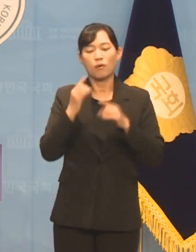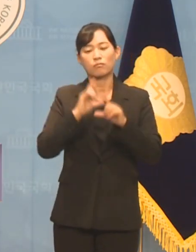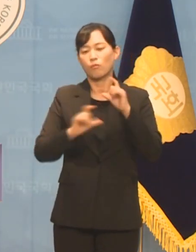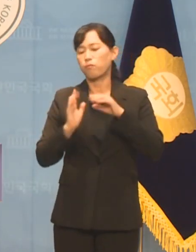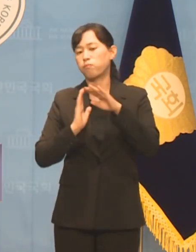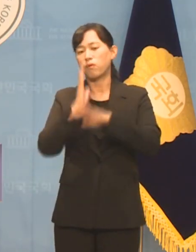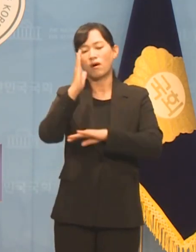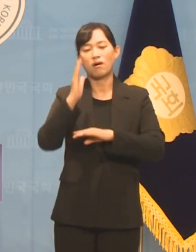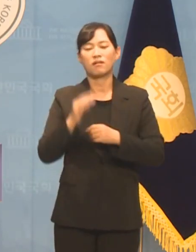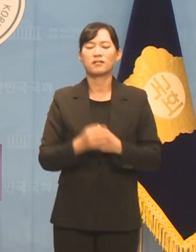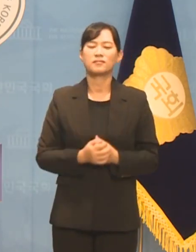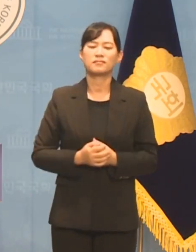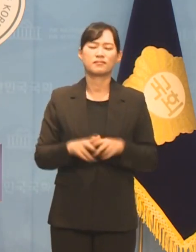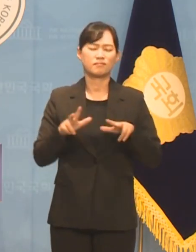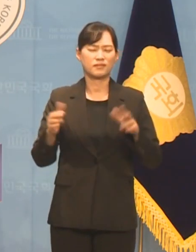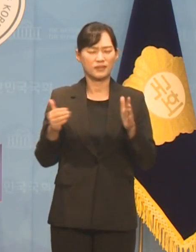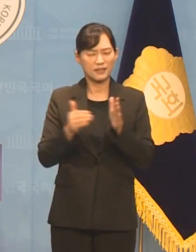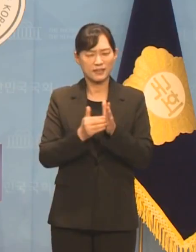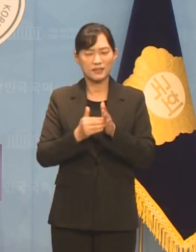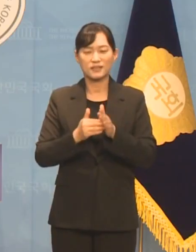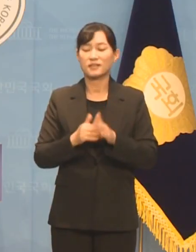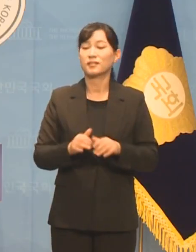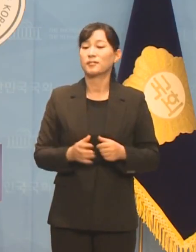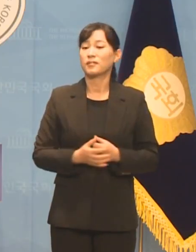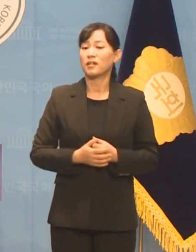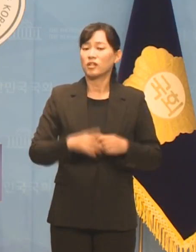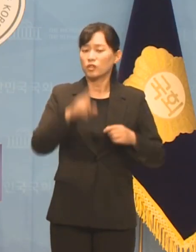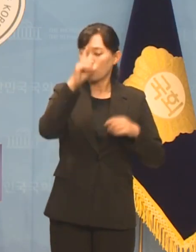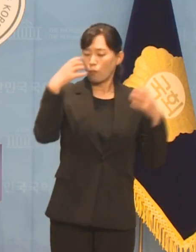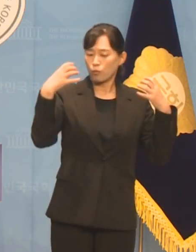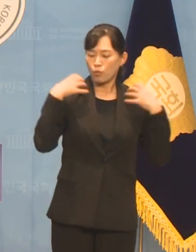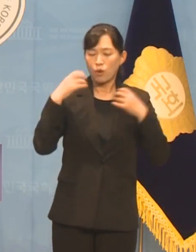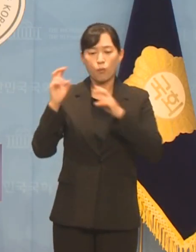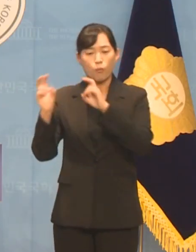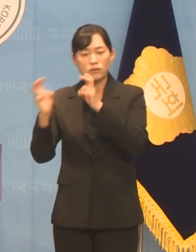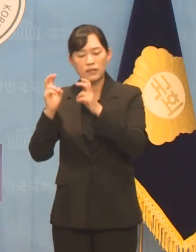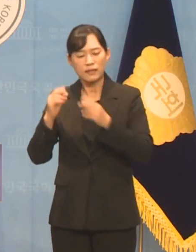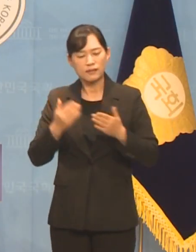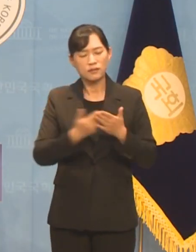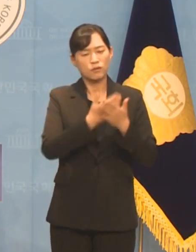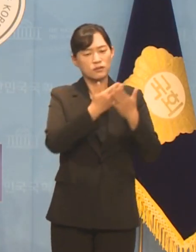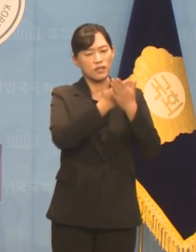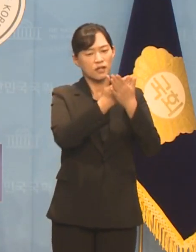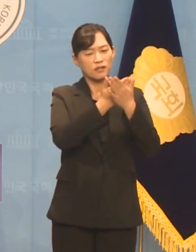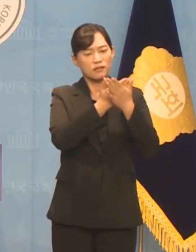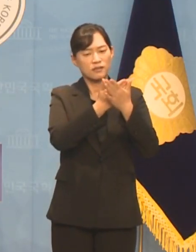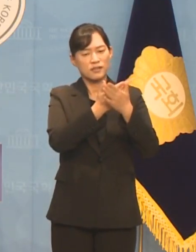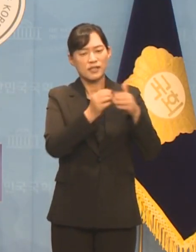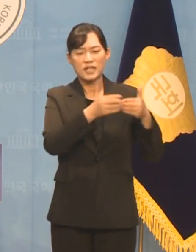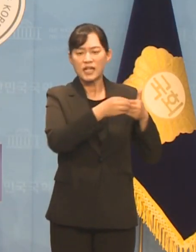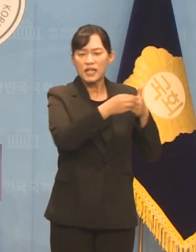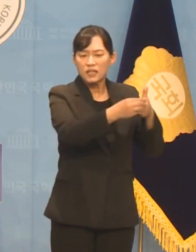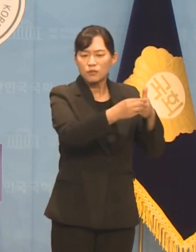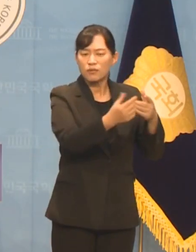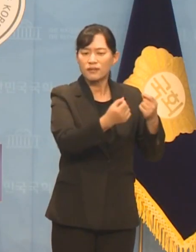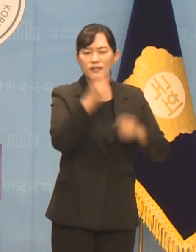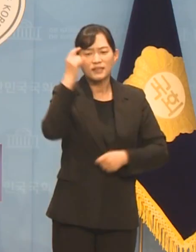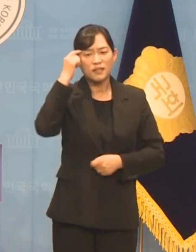이어졌습니다. 이제까지 우리는 정부와 기업이 성장을 주도하는 것처럼